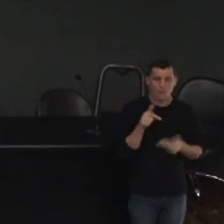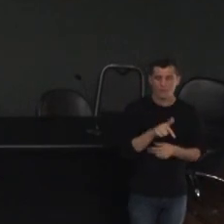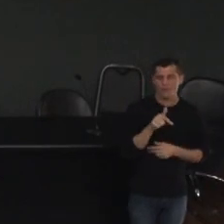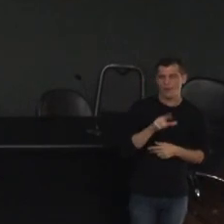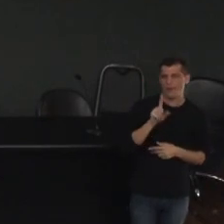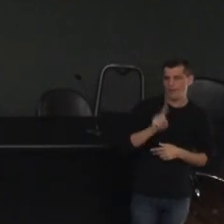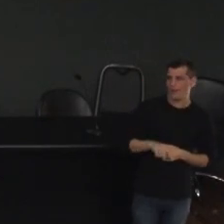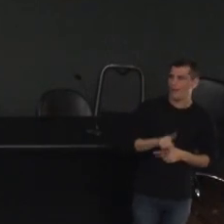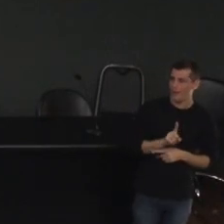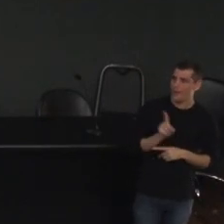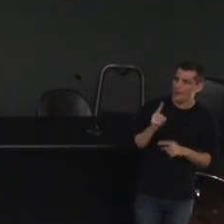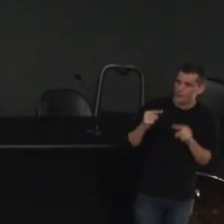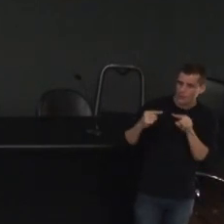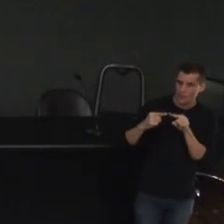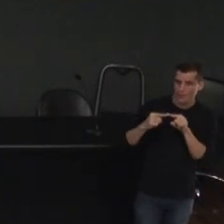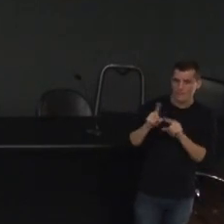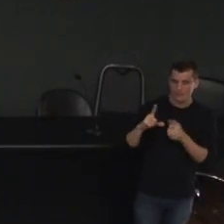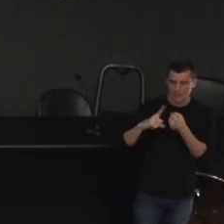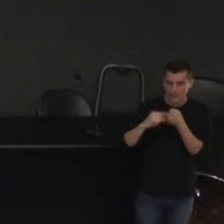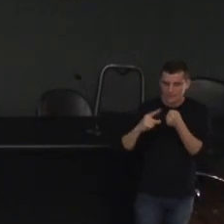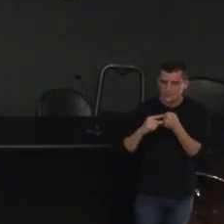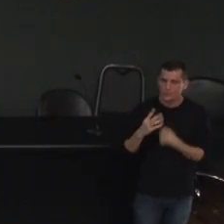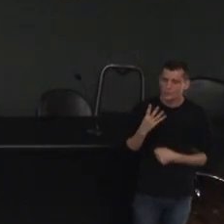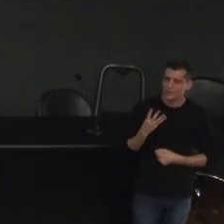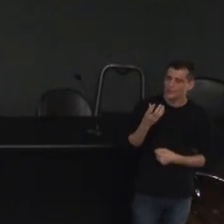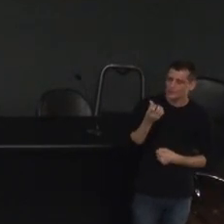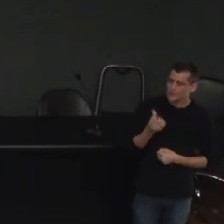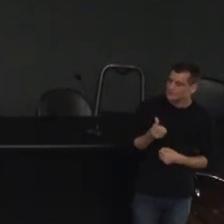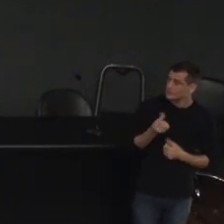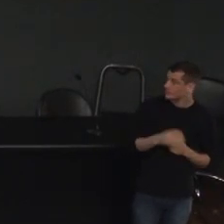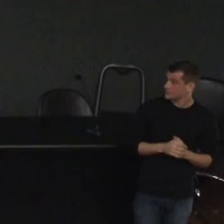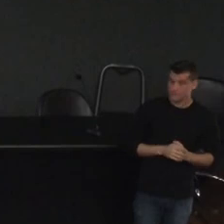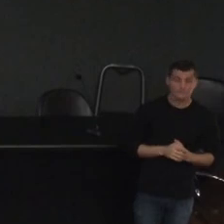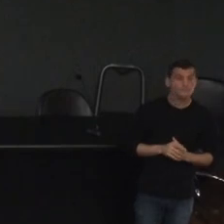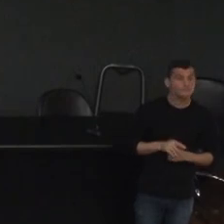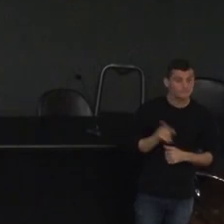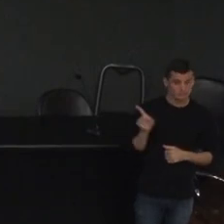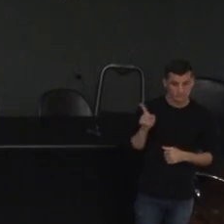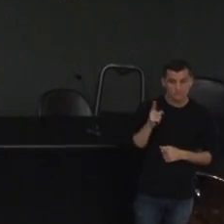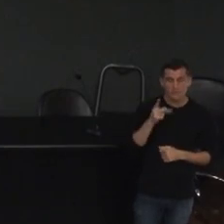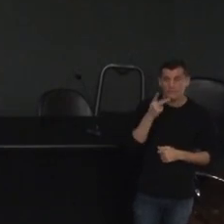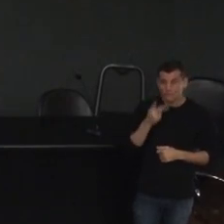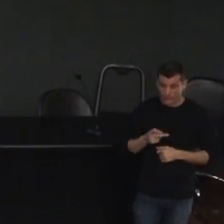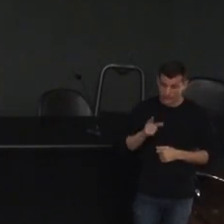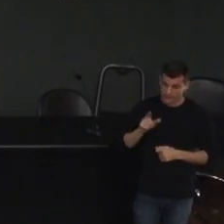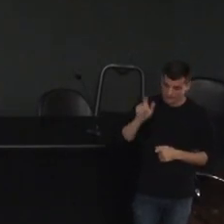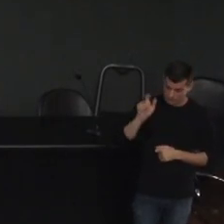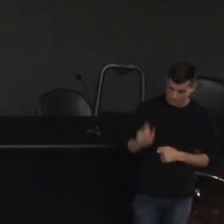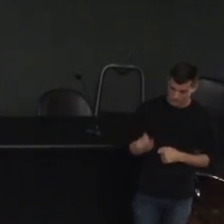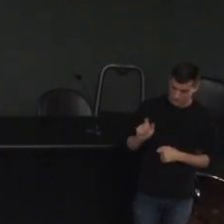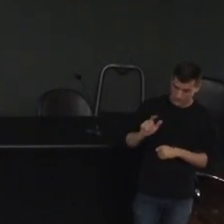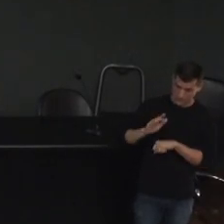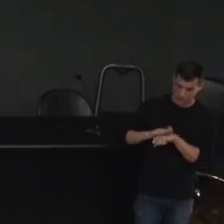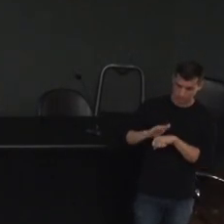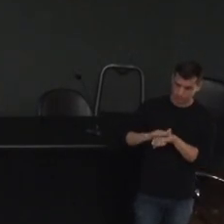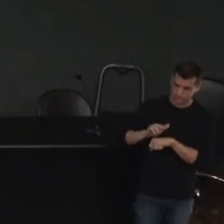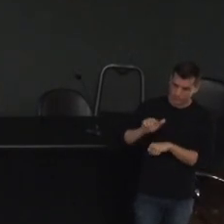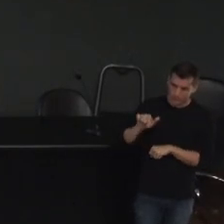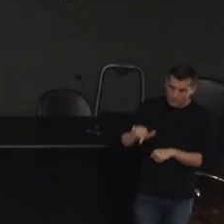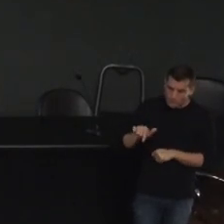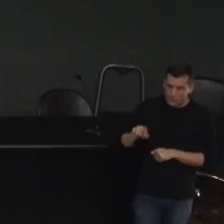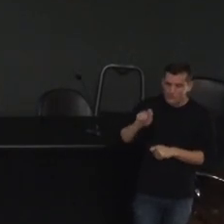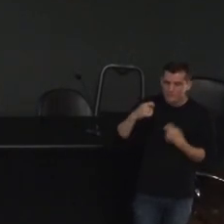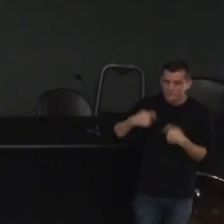o artigo 46 estabelece que os agentes de tratamento devem não é podem é devem adotar medidas de segurança